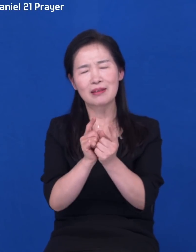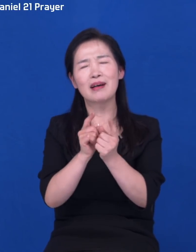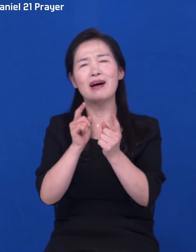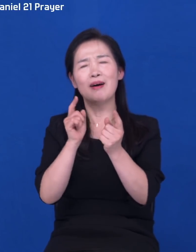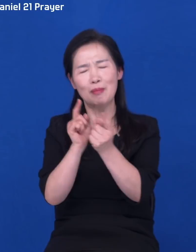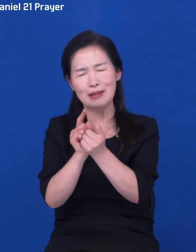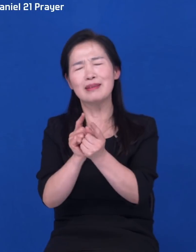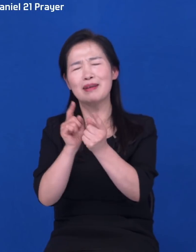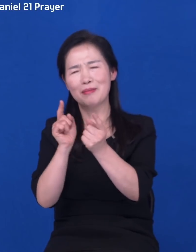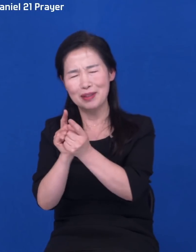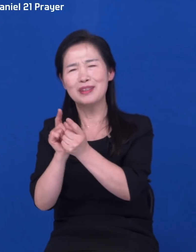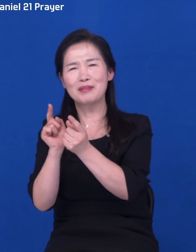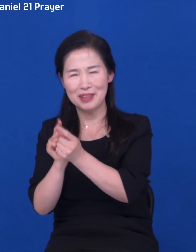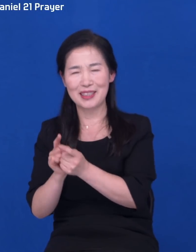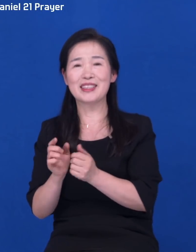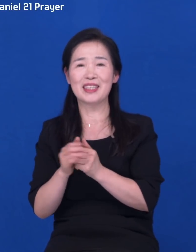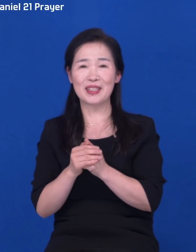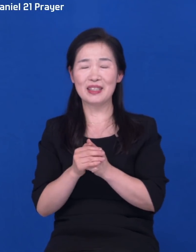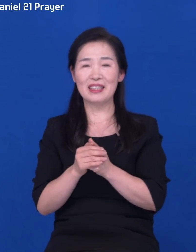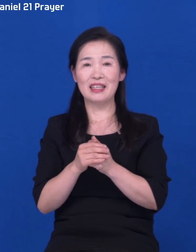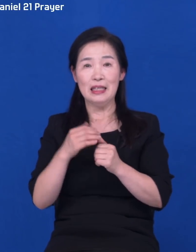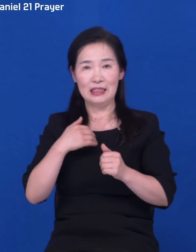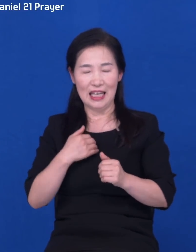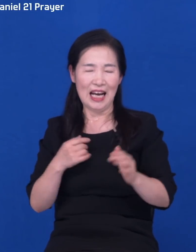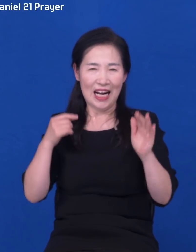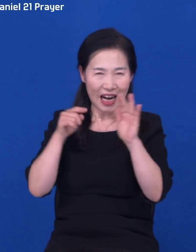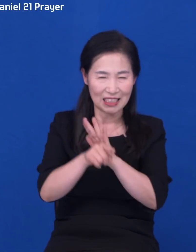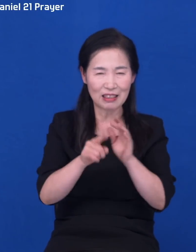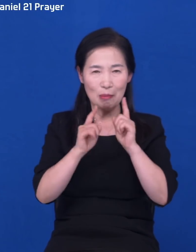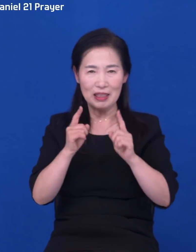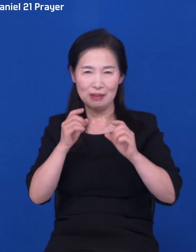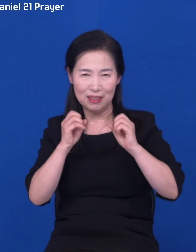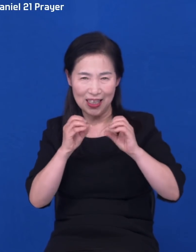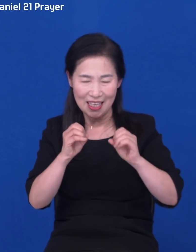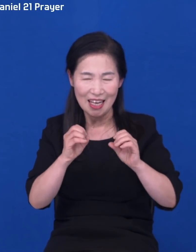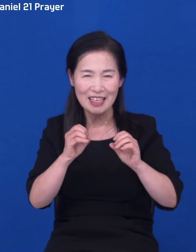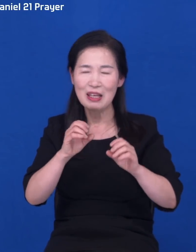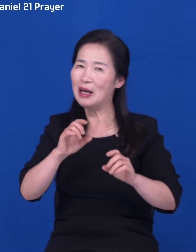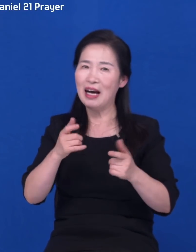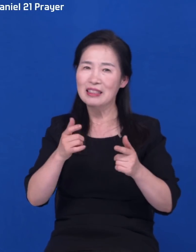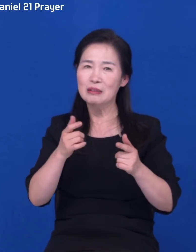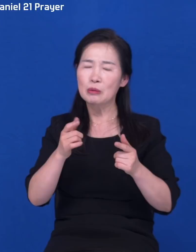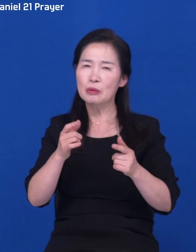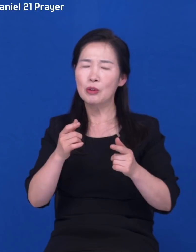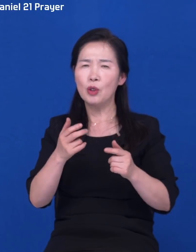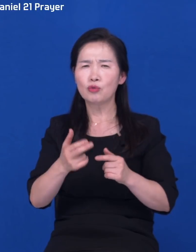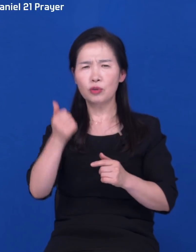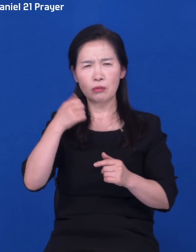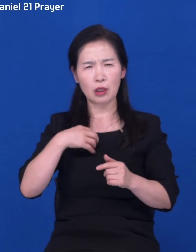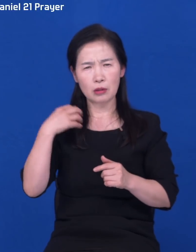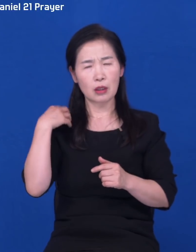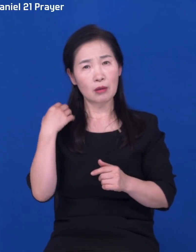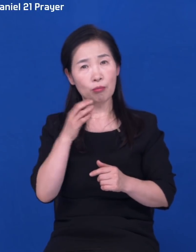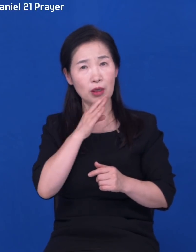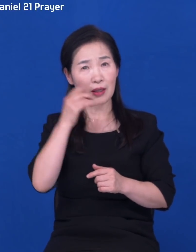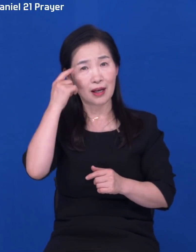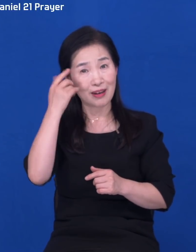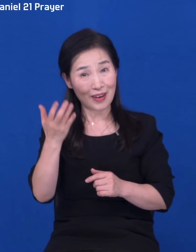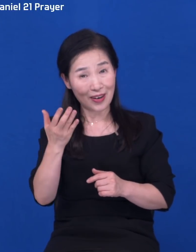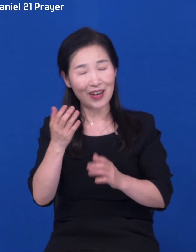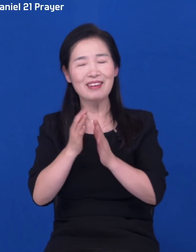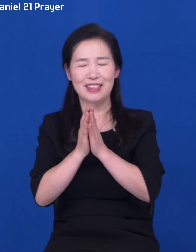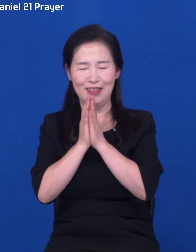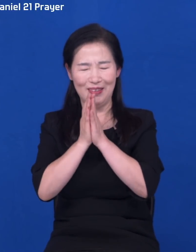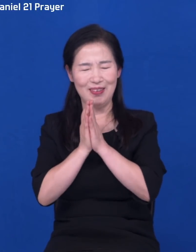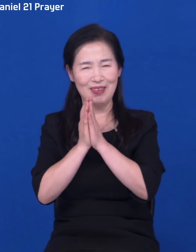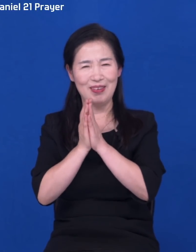그땐 제가 가서 말씀을 전할게요. 옛날엔 그랬는데 그때부터는 주님 이게 내 몫인지 아닌지 알려주세요. 먼저 기도하고 그리고